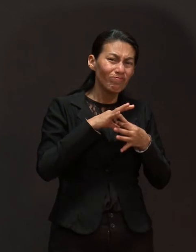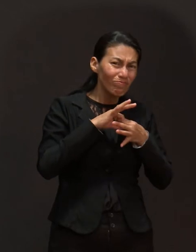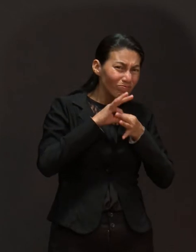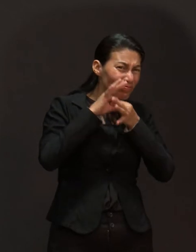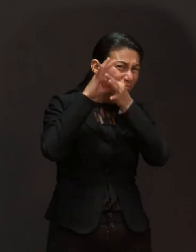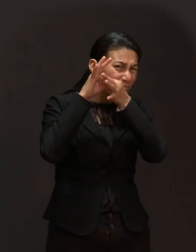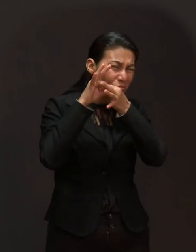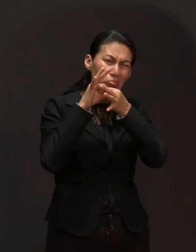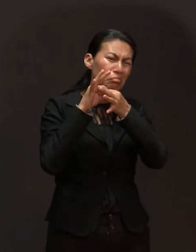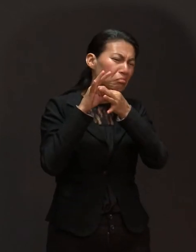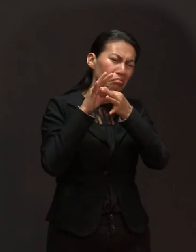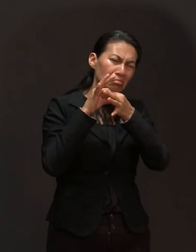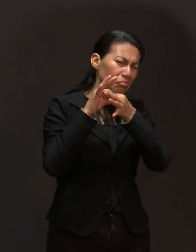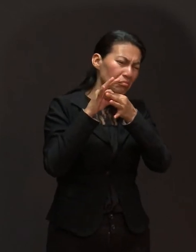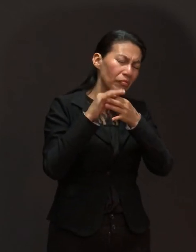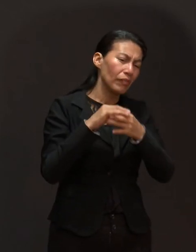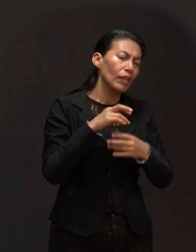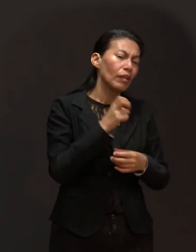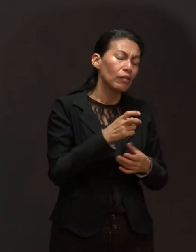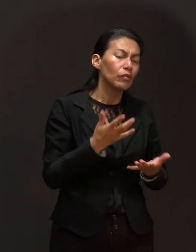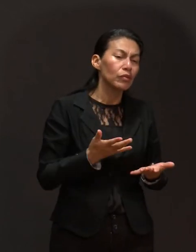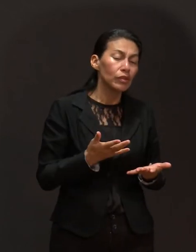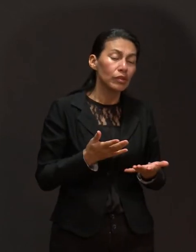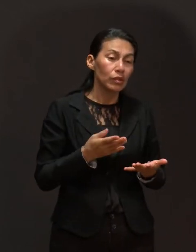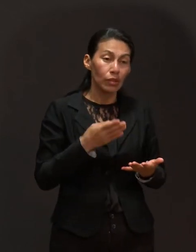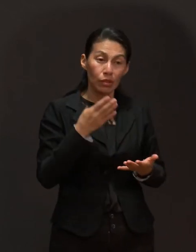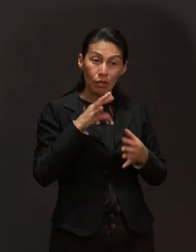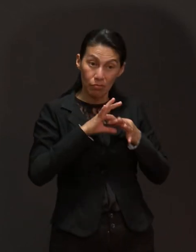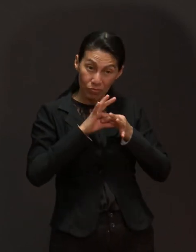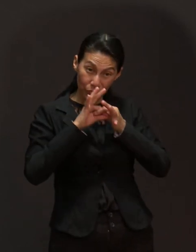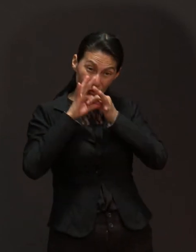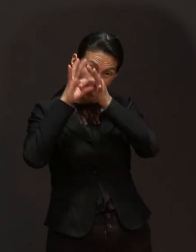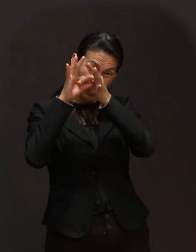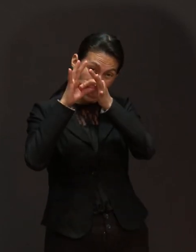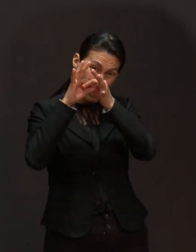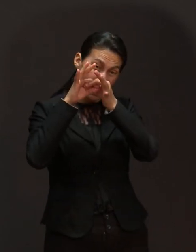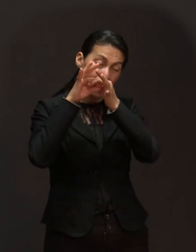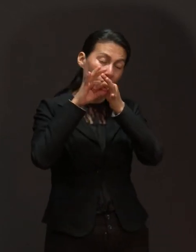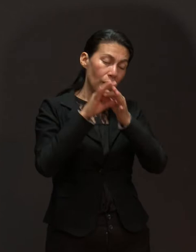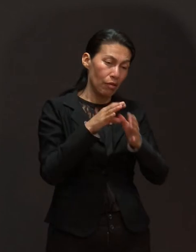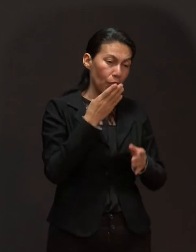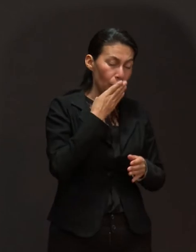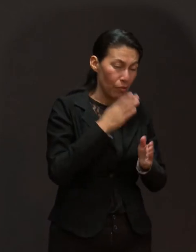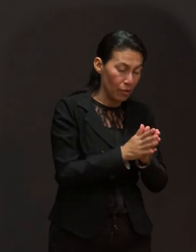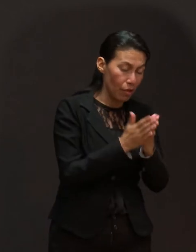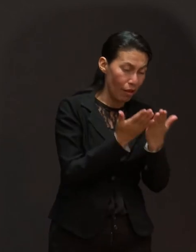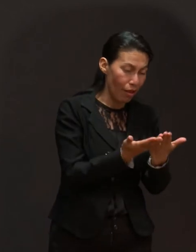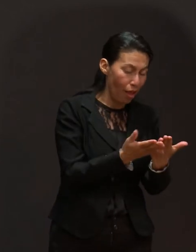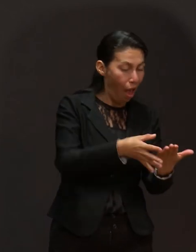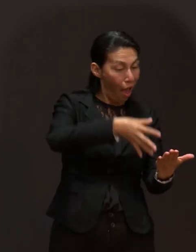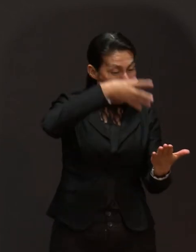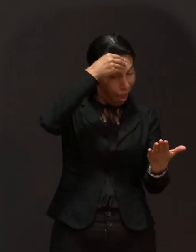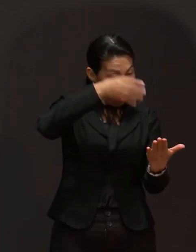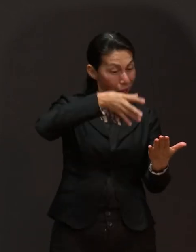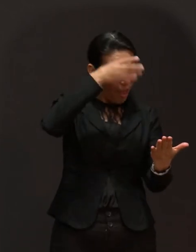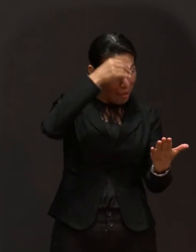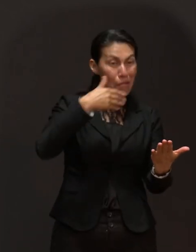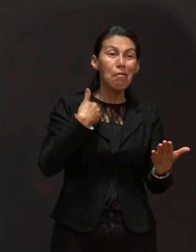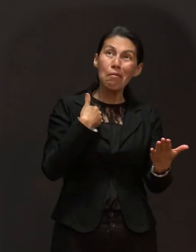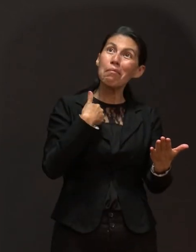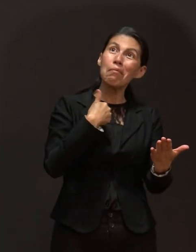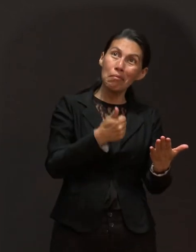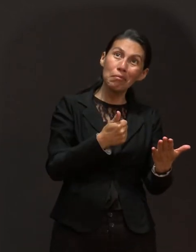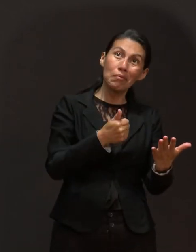esa comunicación con Dios que te ilumina la Biblia, le da relevancia, le da